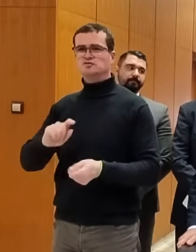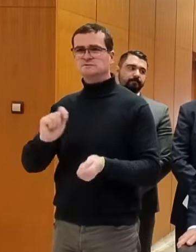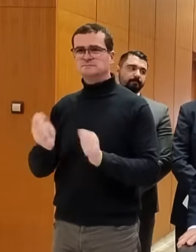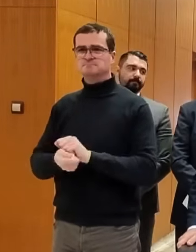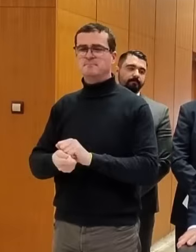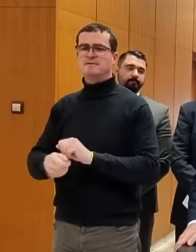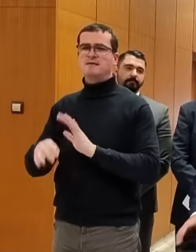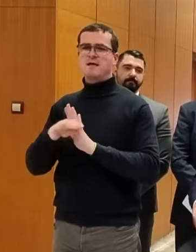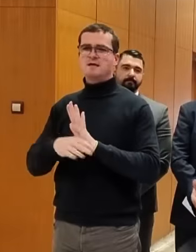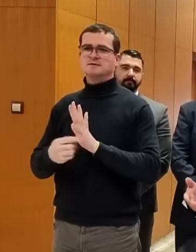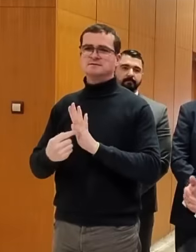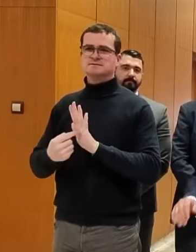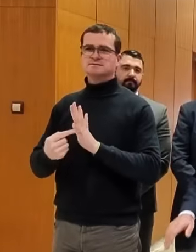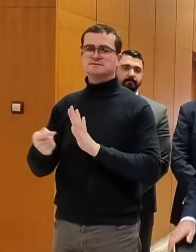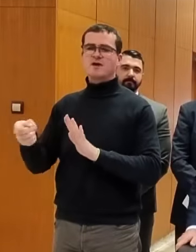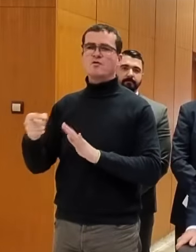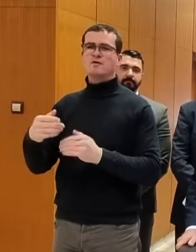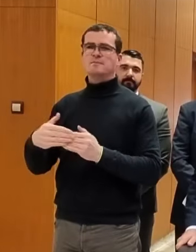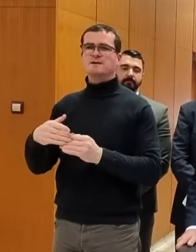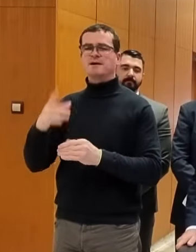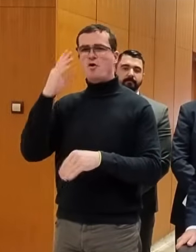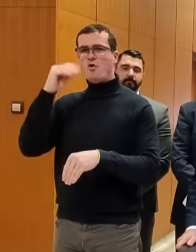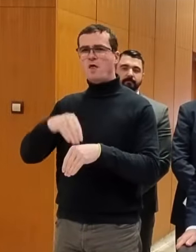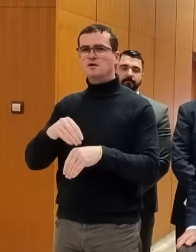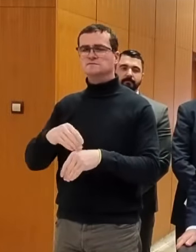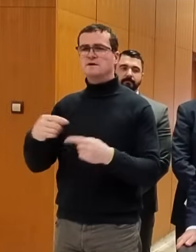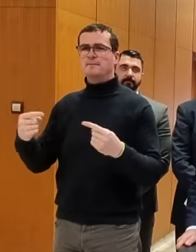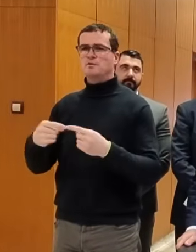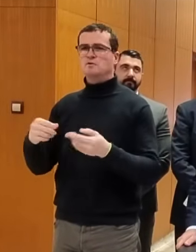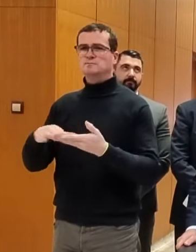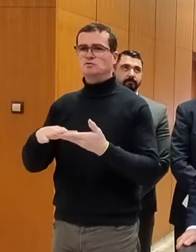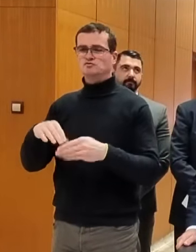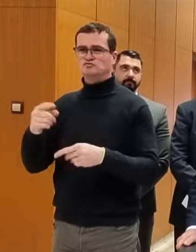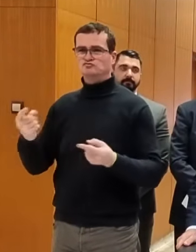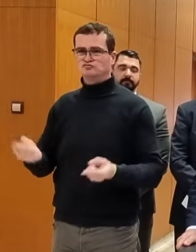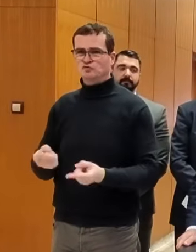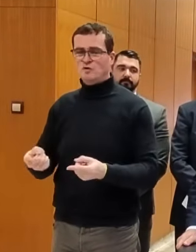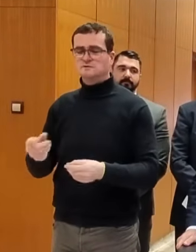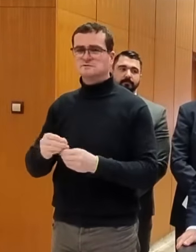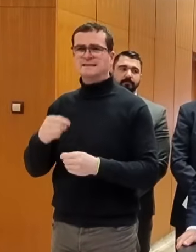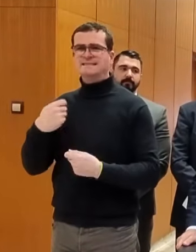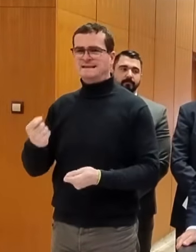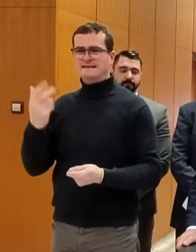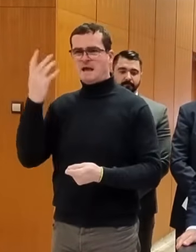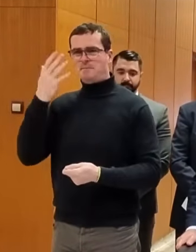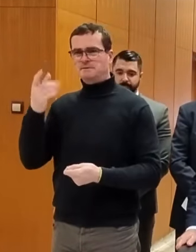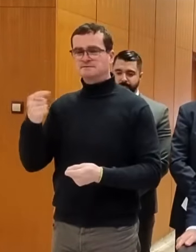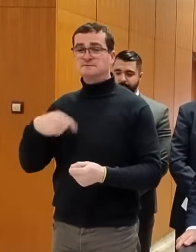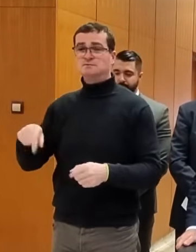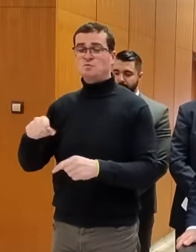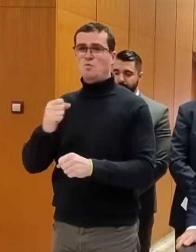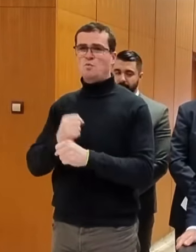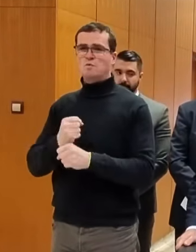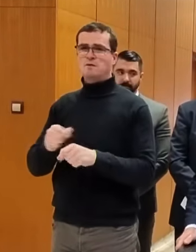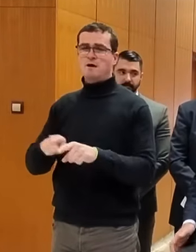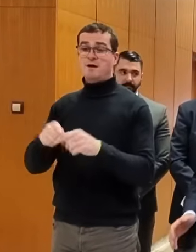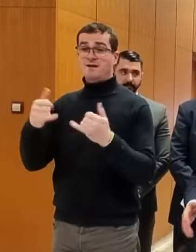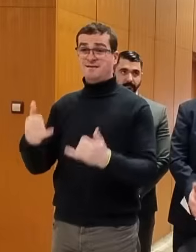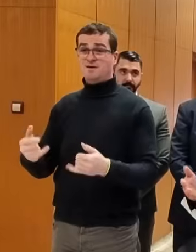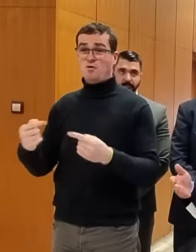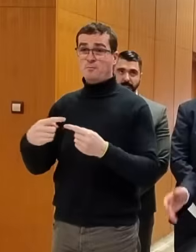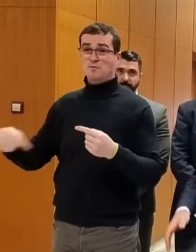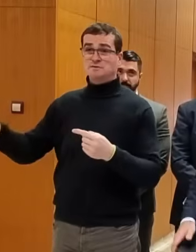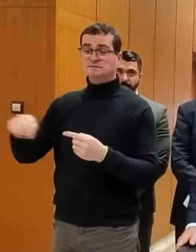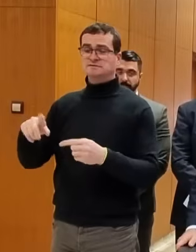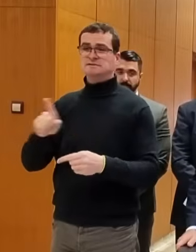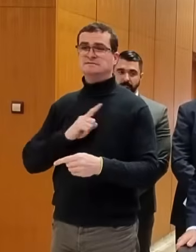zmeny zákona pri ohlasovateľoch protispoločenskej činnosti. Je nepredstaviteľné, aby si z toho urobila terajšia